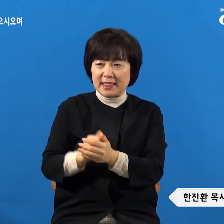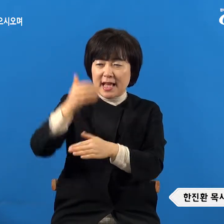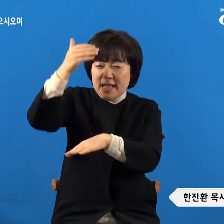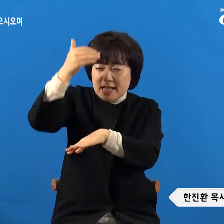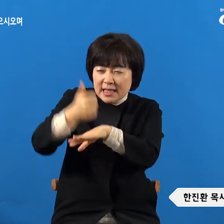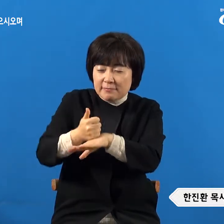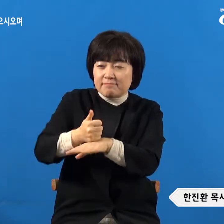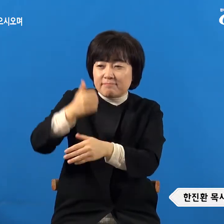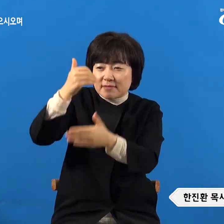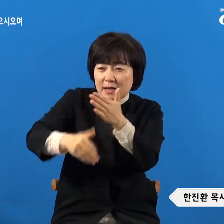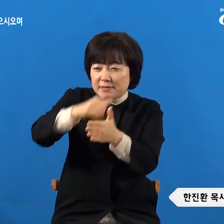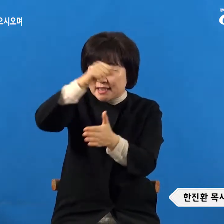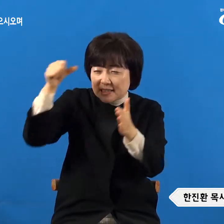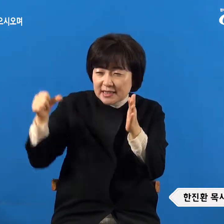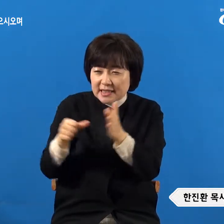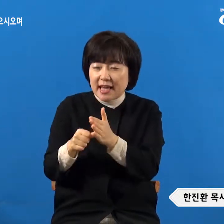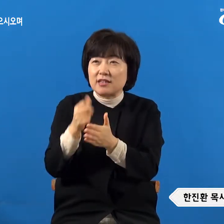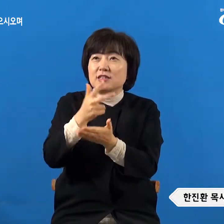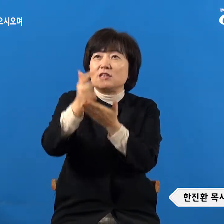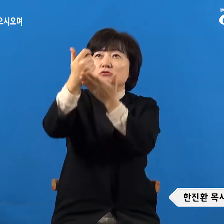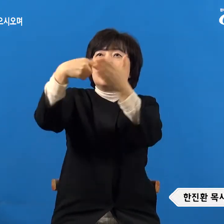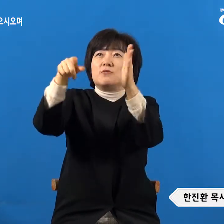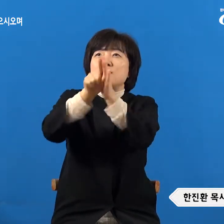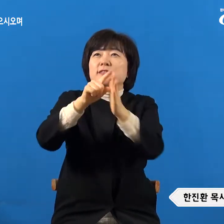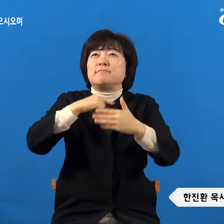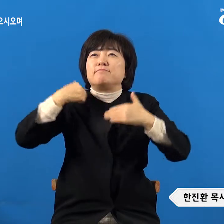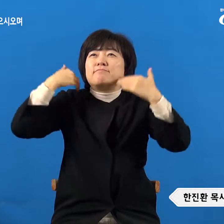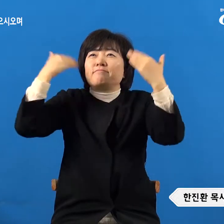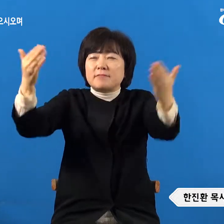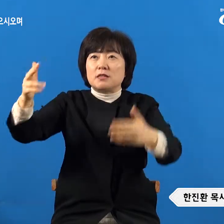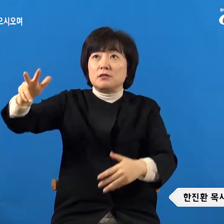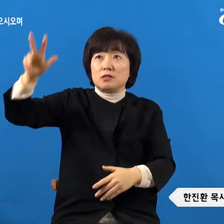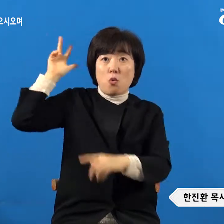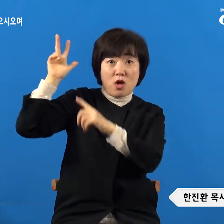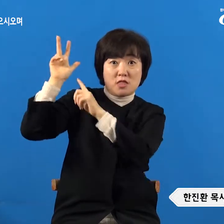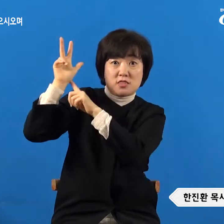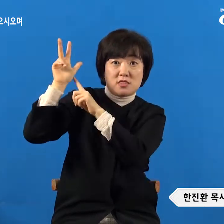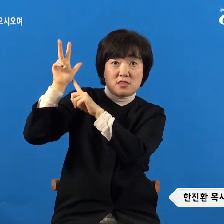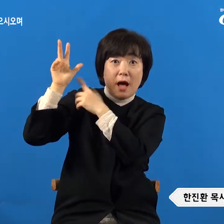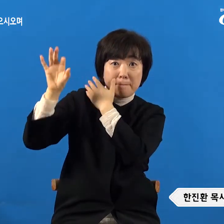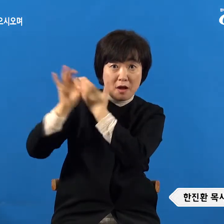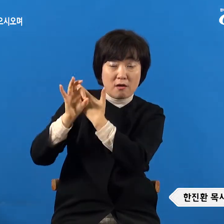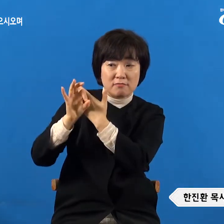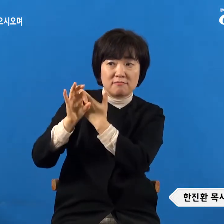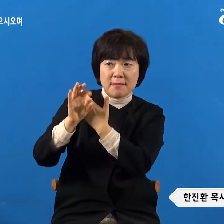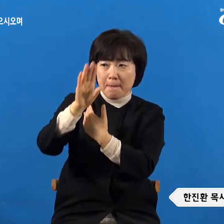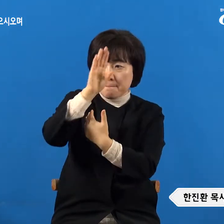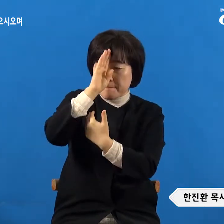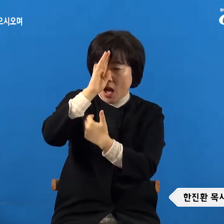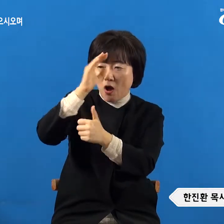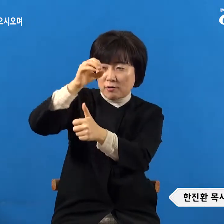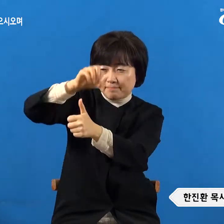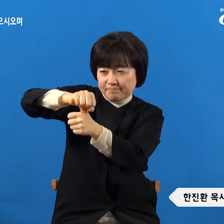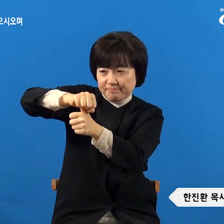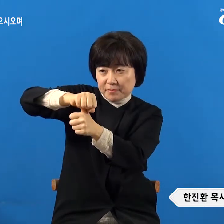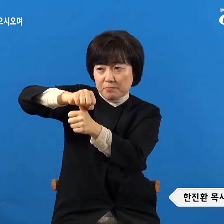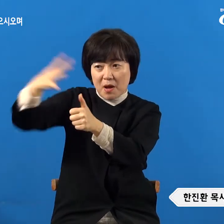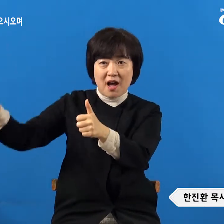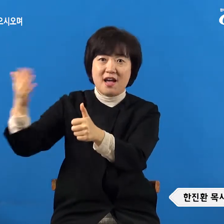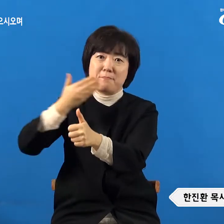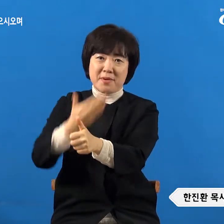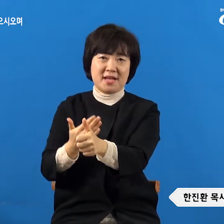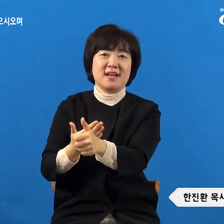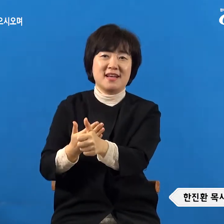남은 인생 주님을 위해서 바치겠습니다. 선하면 병의 결박에서 풀려날 수